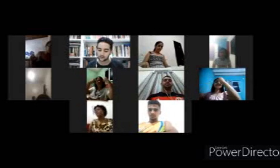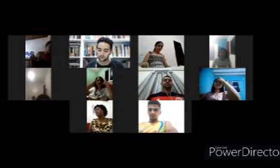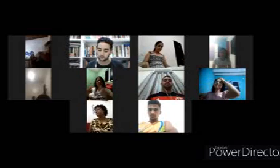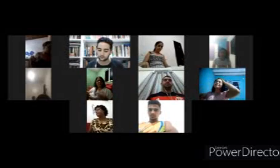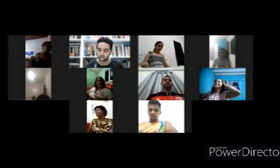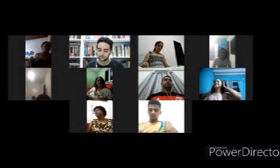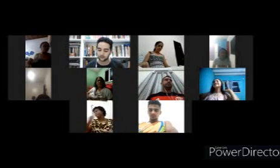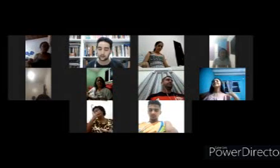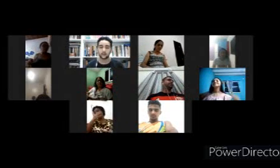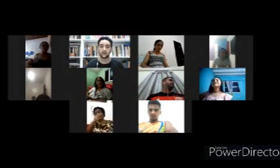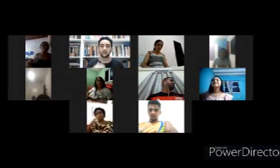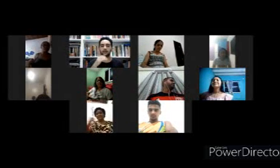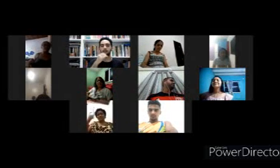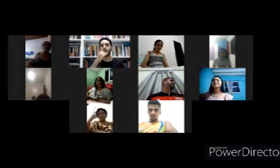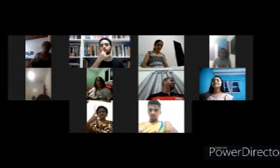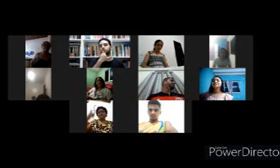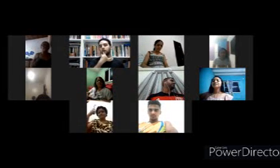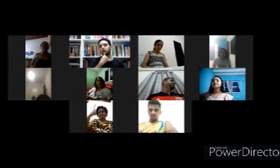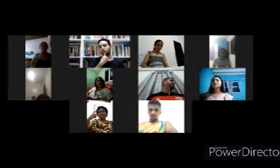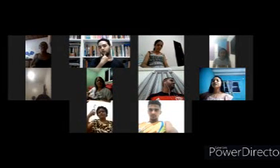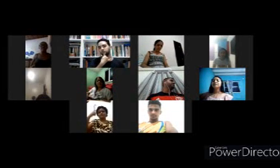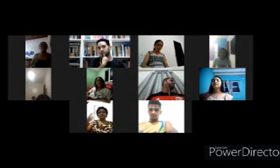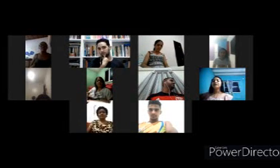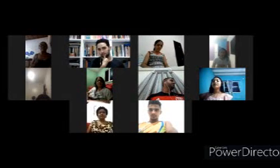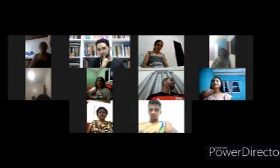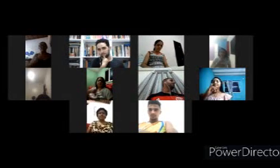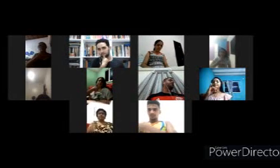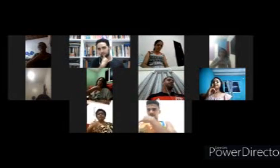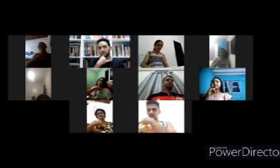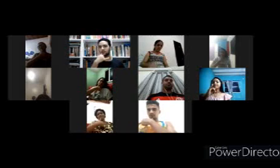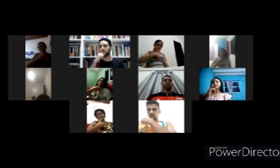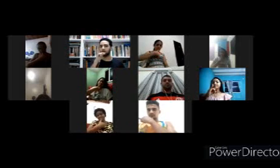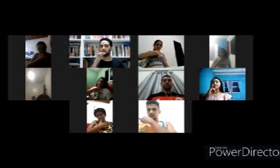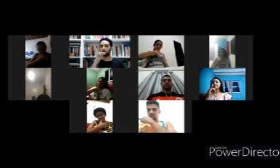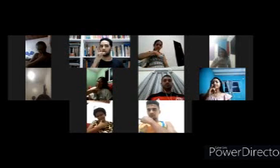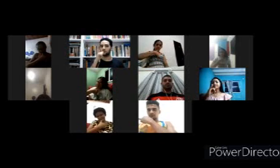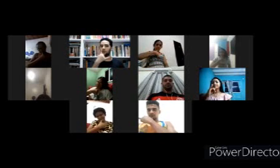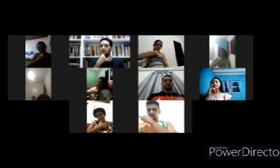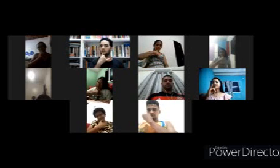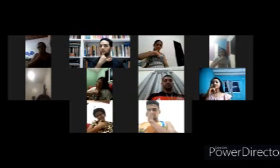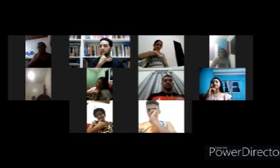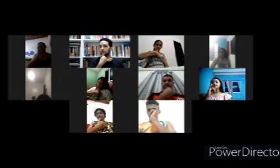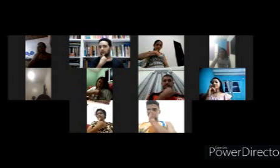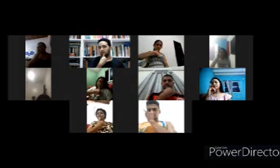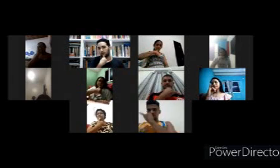Preocupação. Tristeza. Aqui, ó. Faz configuração de mão em Y, bota aqui no